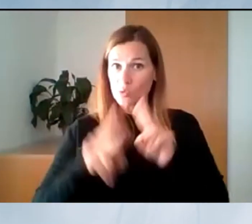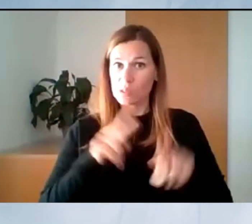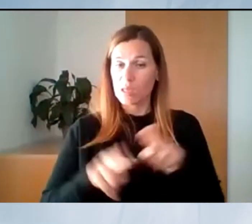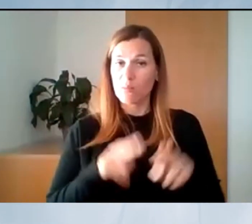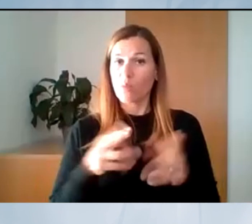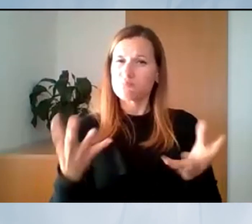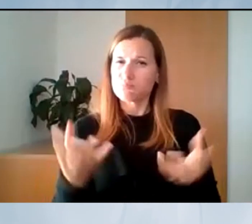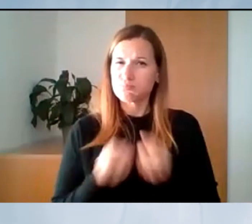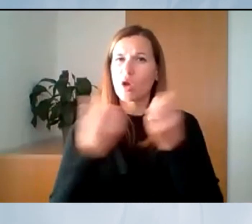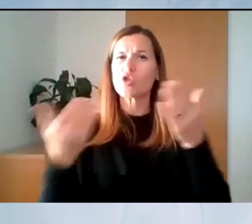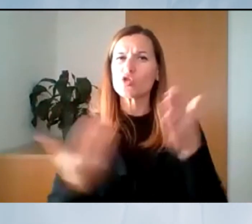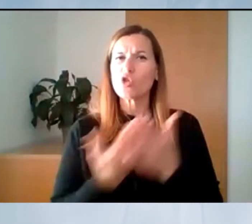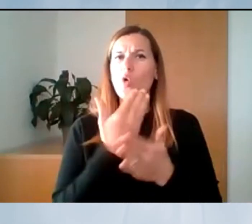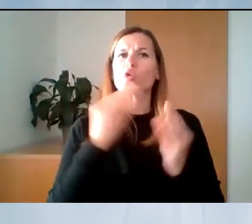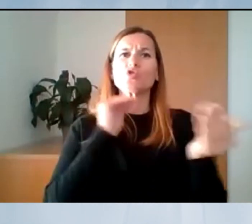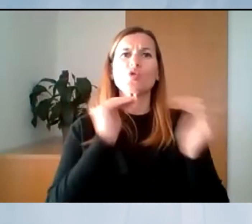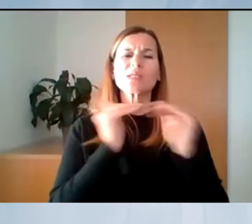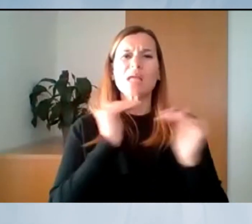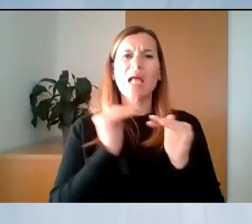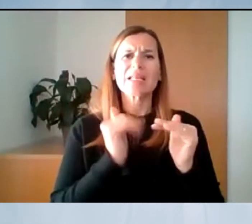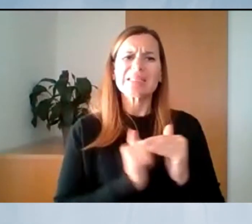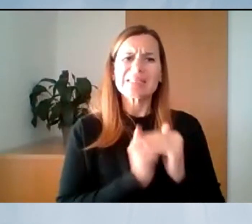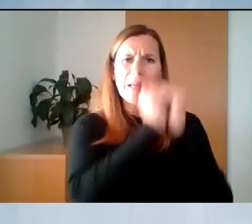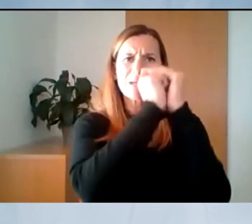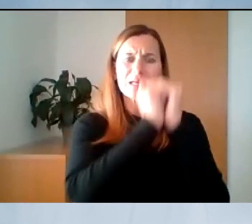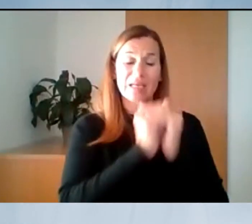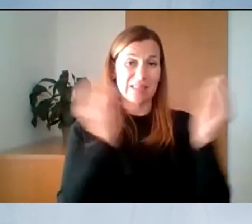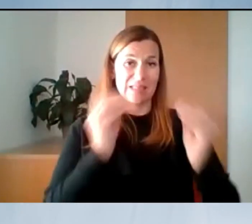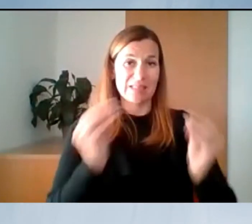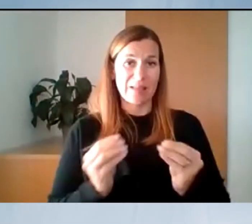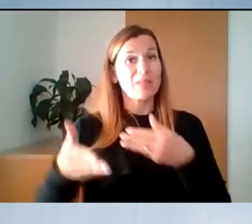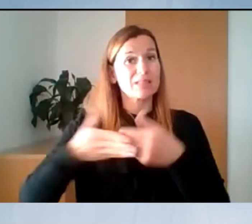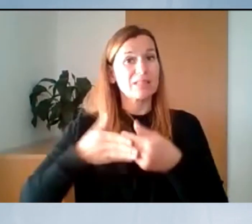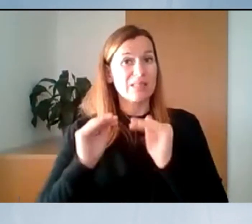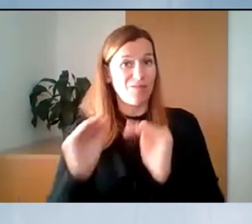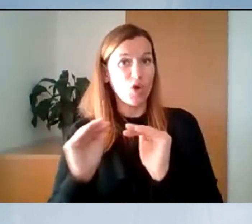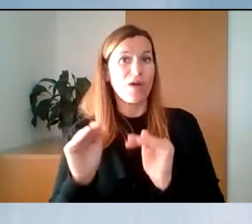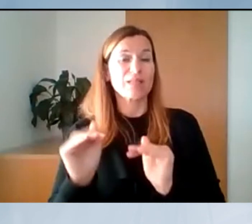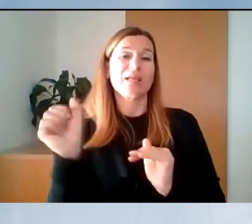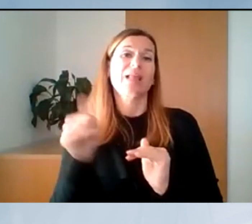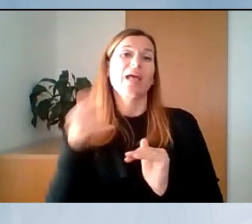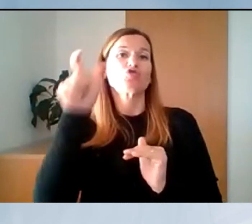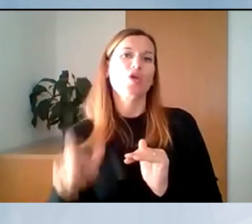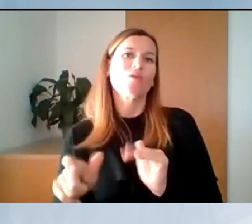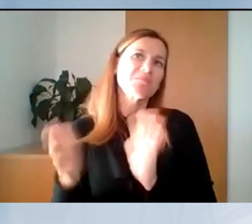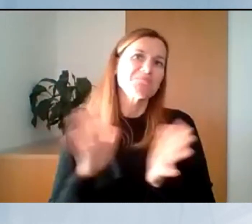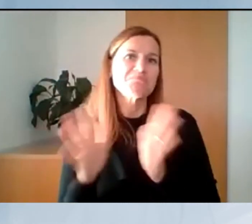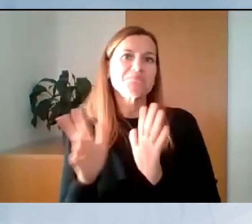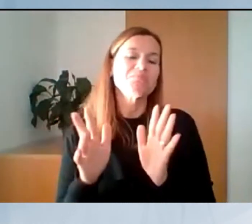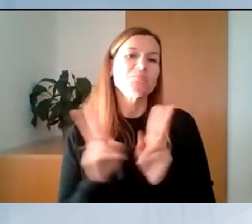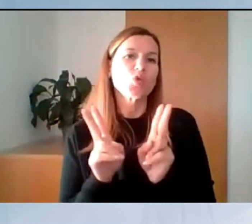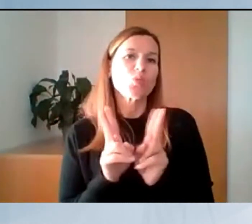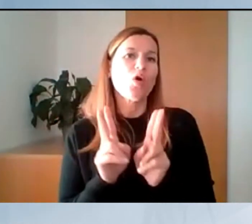oskrbo nov socialni steber, sistem z zavarovanjem, da je človek približno